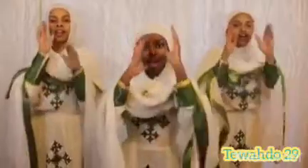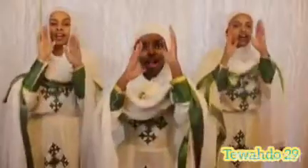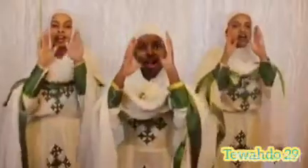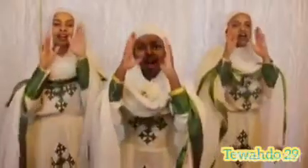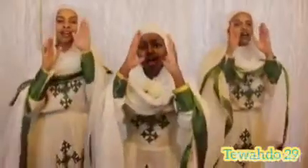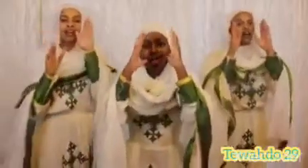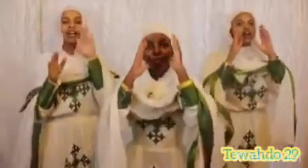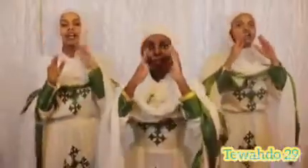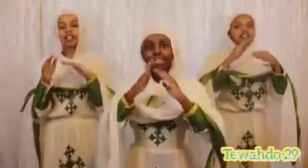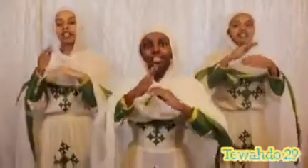ገሊላ